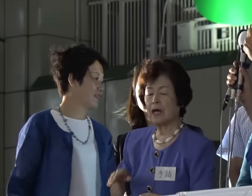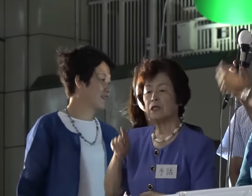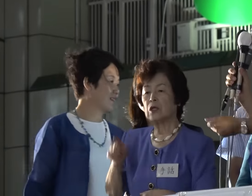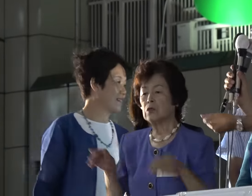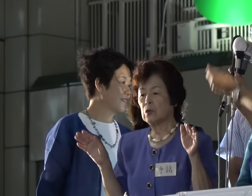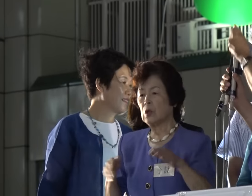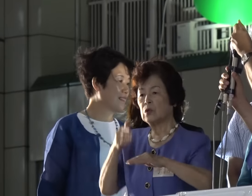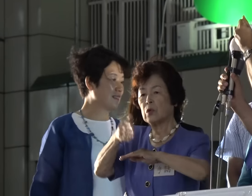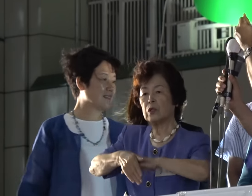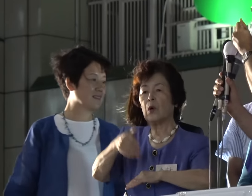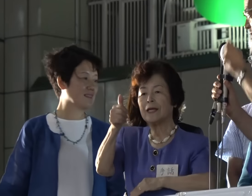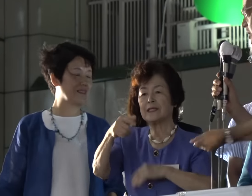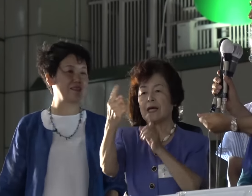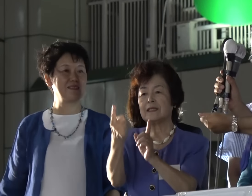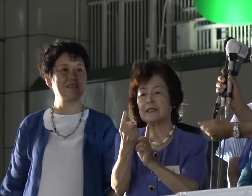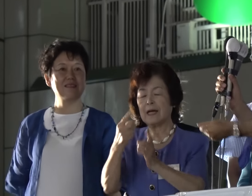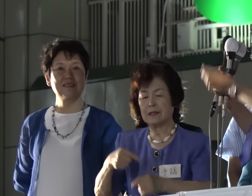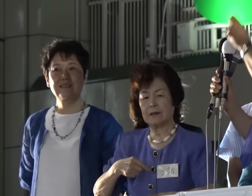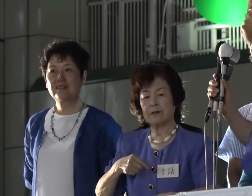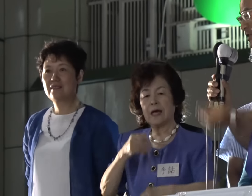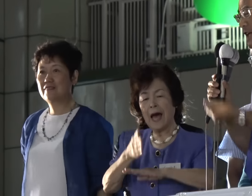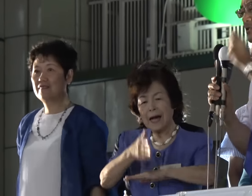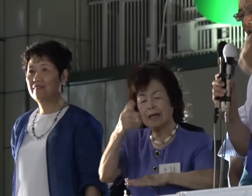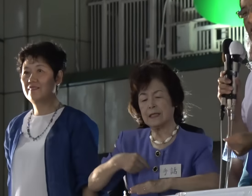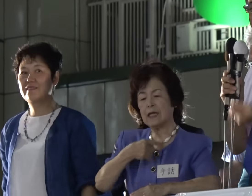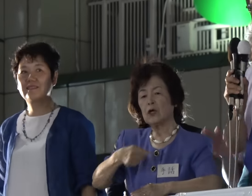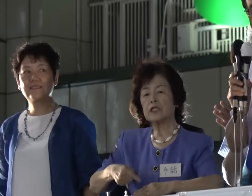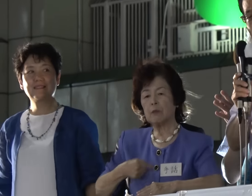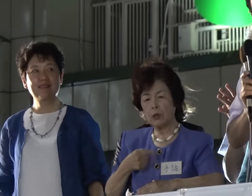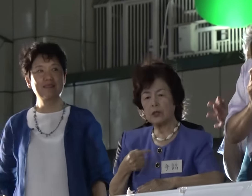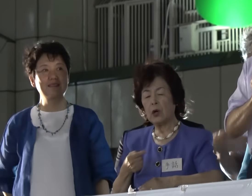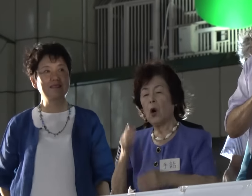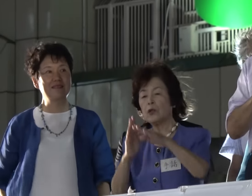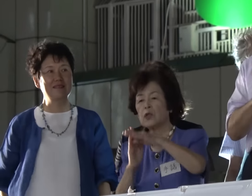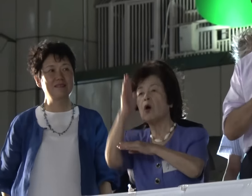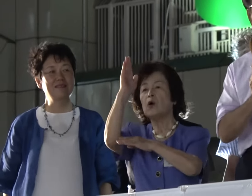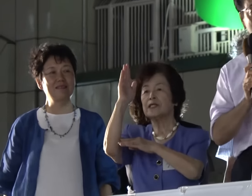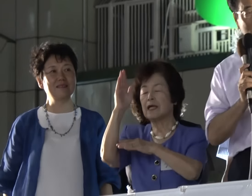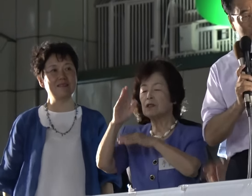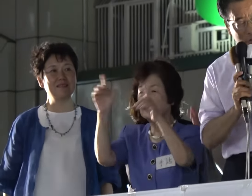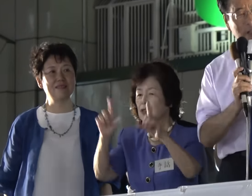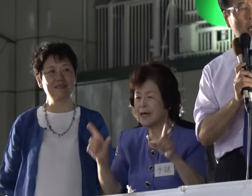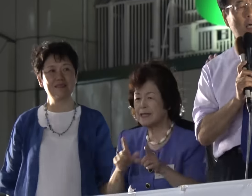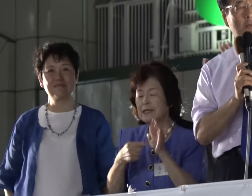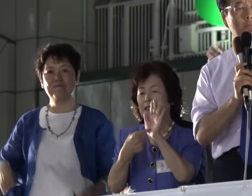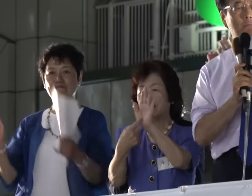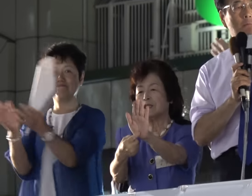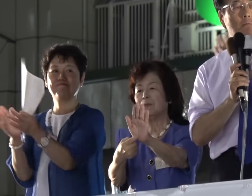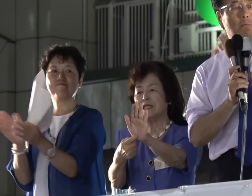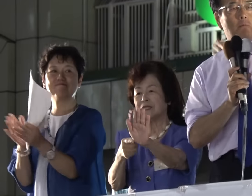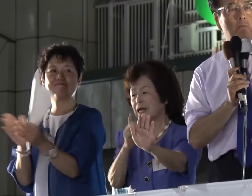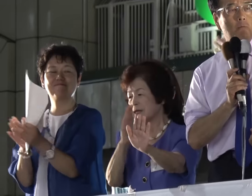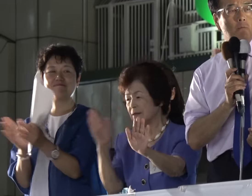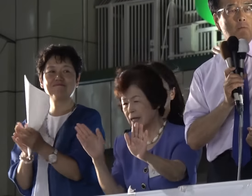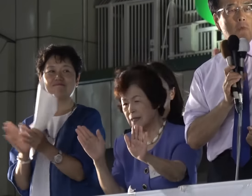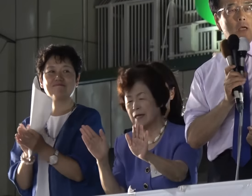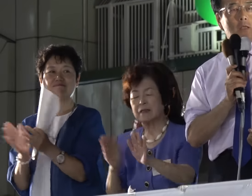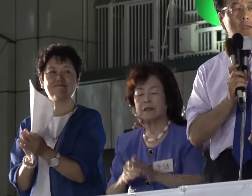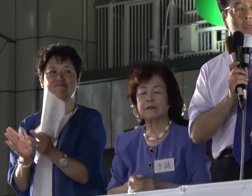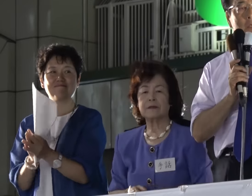越さんに対する感謝の気持ちを当選という形で示していこうじゃありませんか。